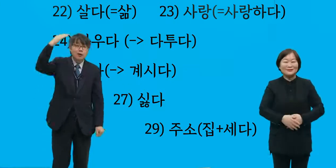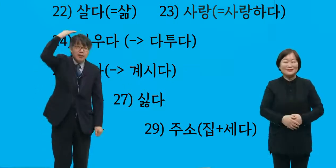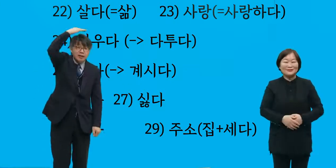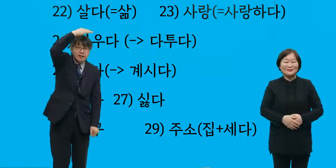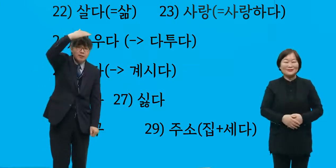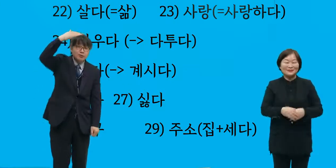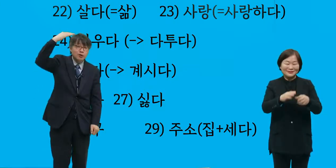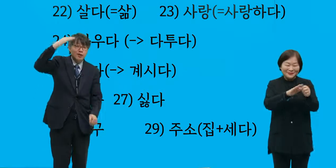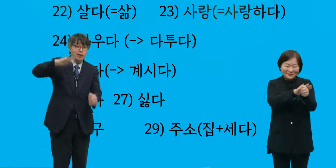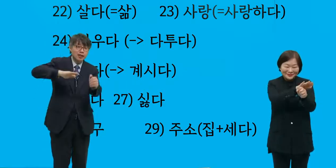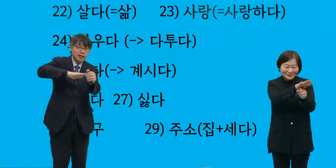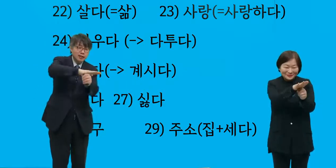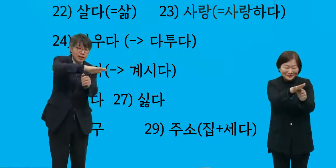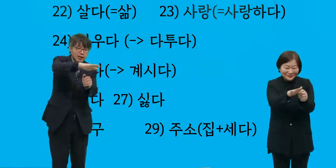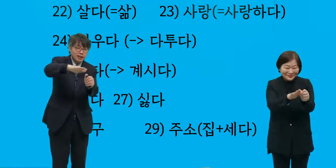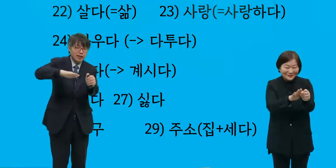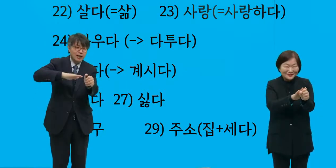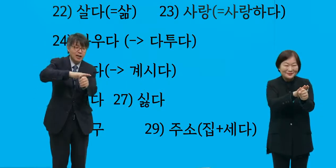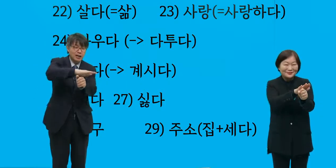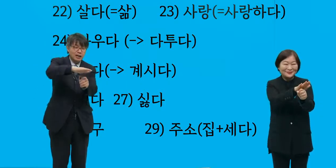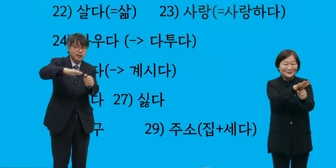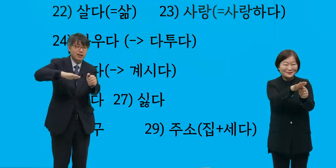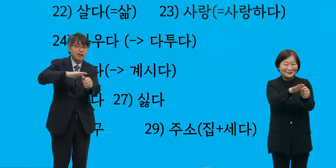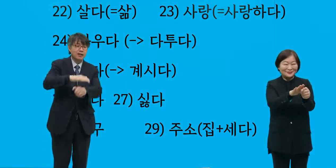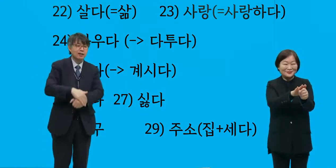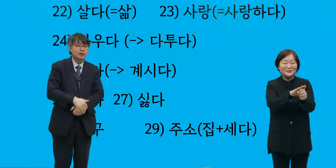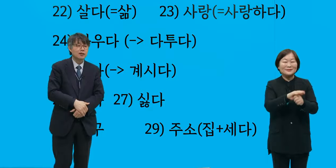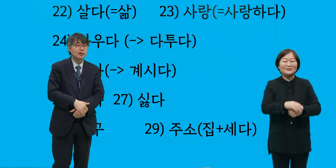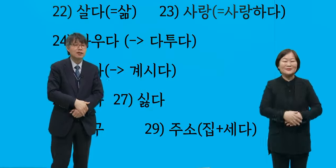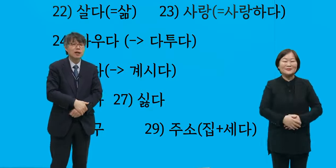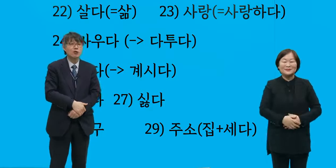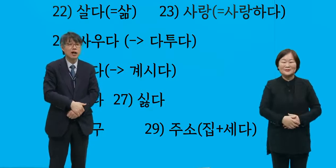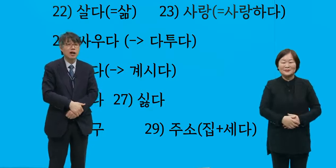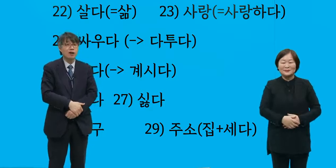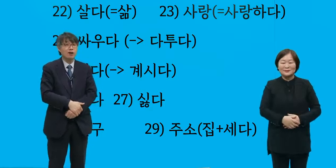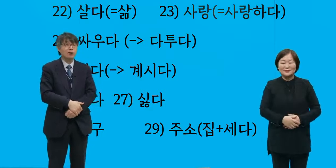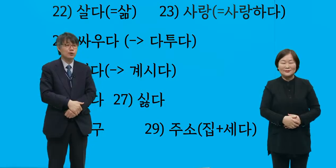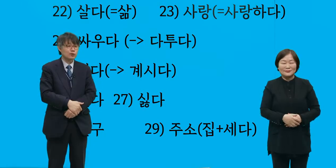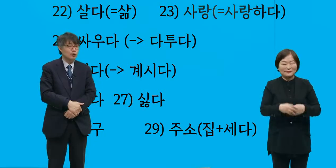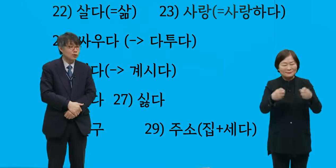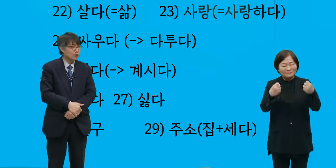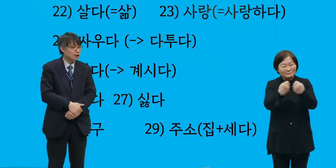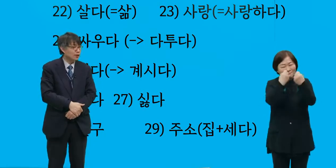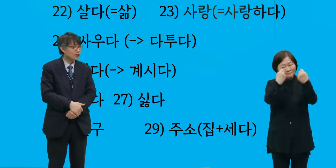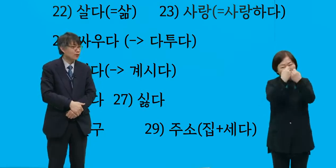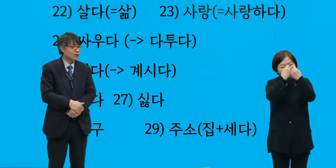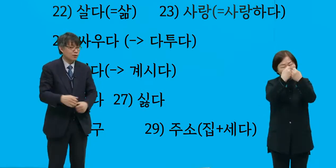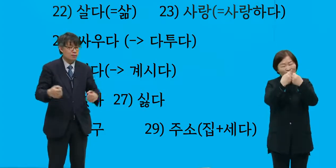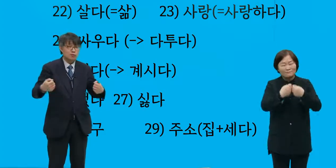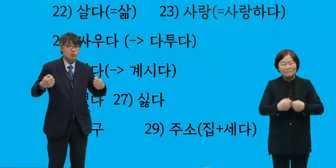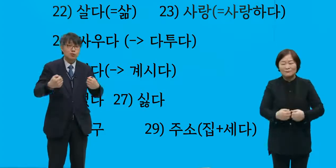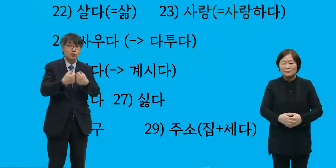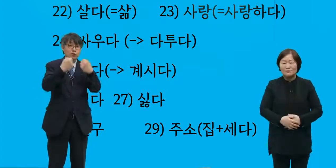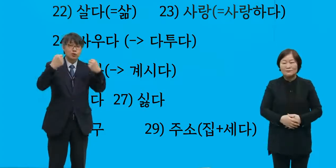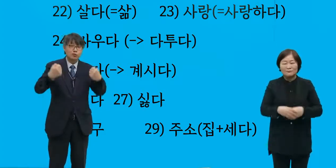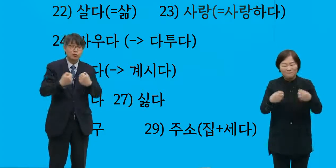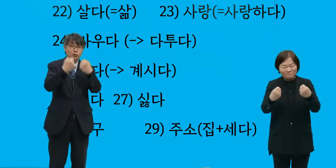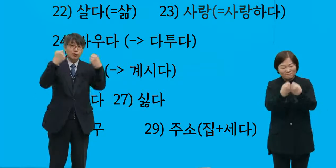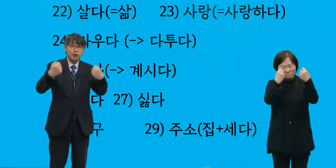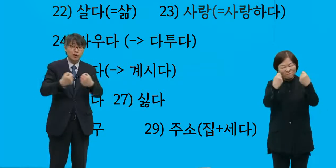이렇게 쓰다듬어 주듯이 이렇게 사랑하다. 싸우다. 이거 좀 어려운 수인데요. 손으로 이렇게 막